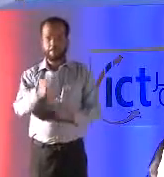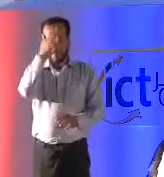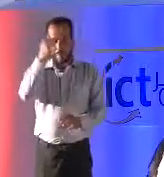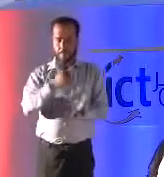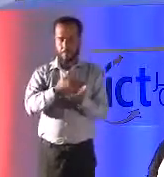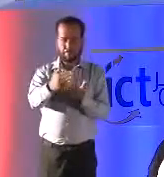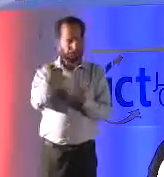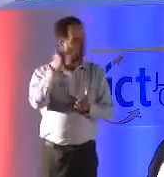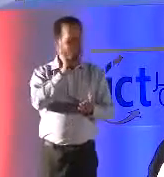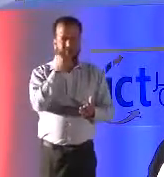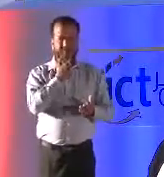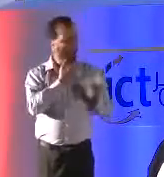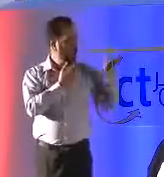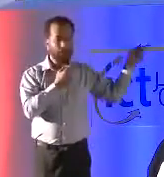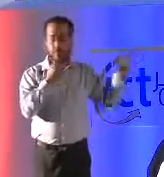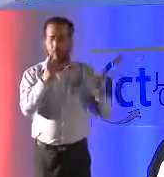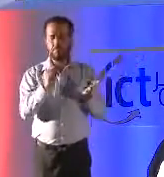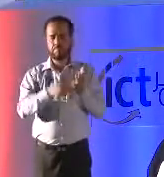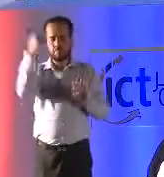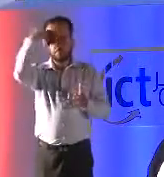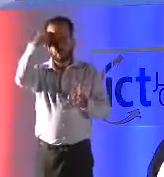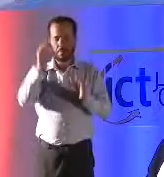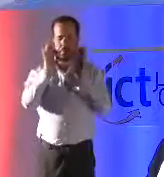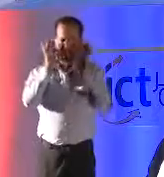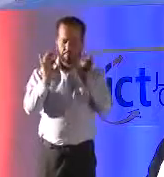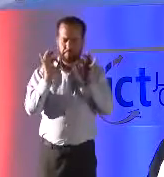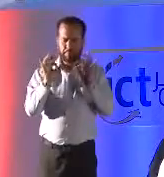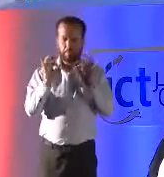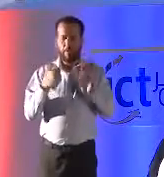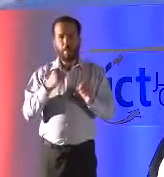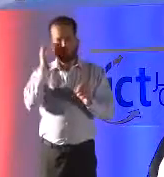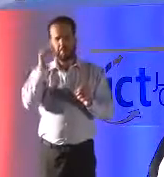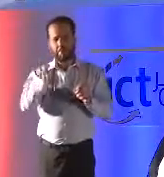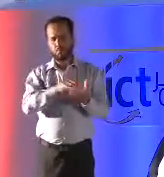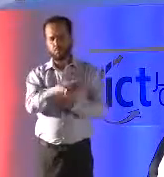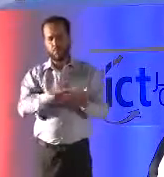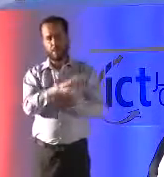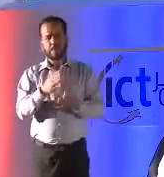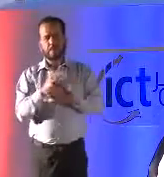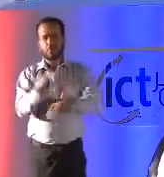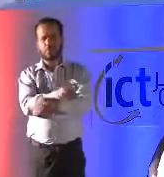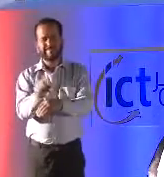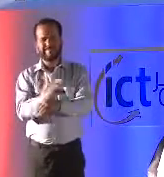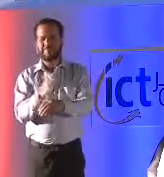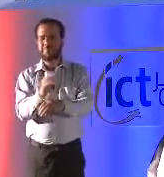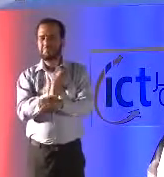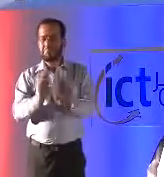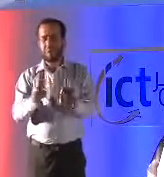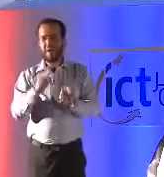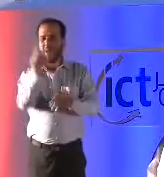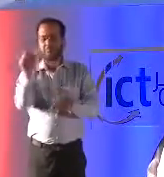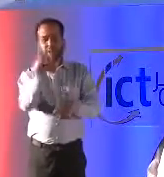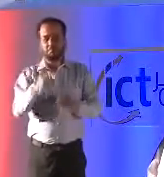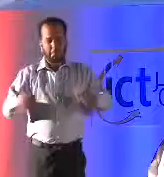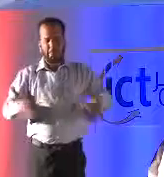ما تحدث الأخ فيل هناك بدون شك فجوة لاستخدام التقنيات من قبل الأشخاص